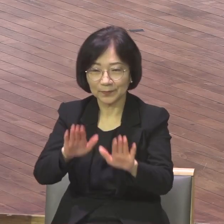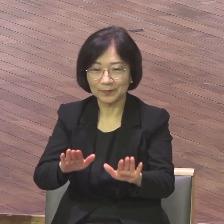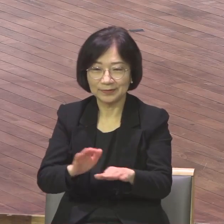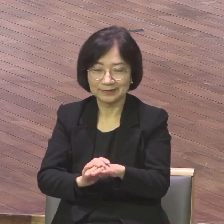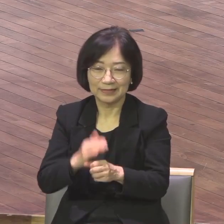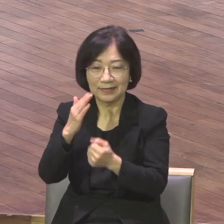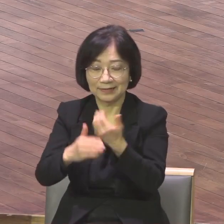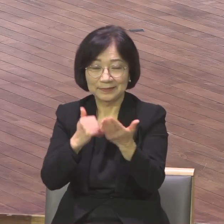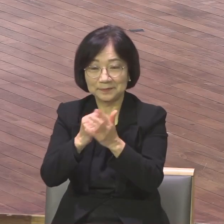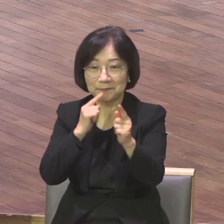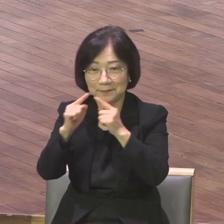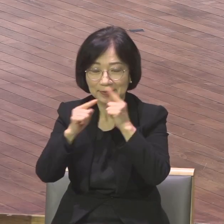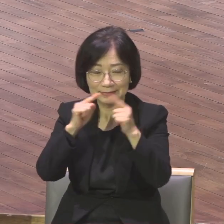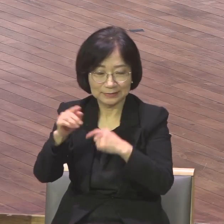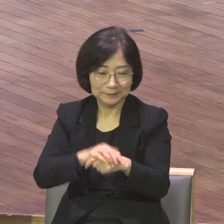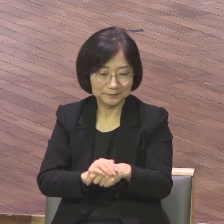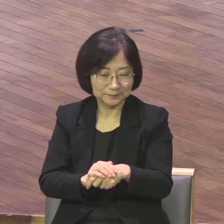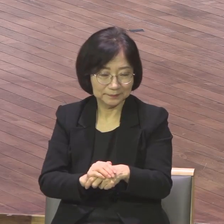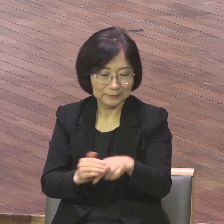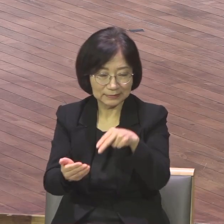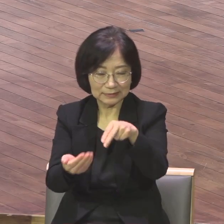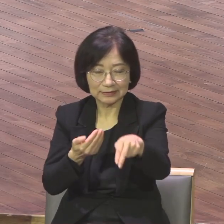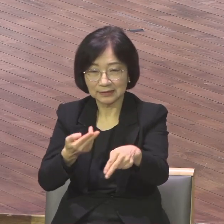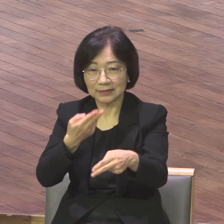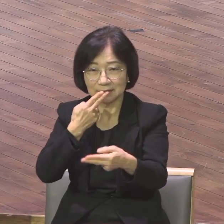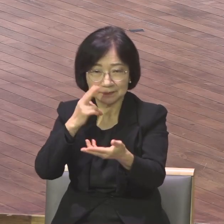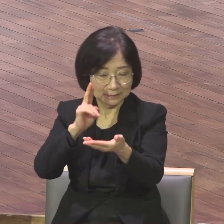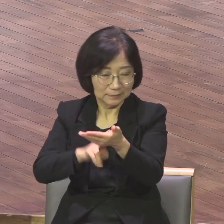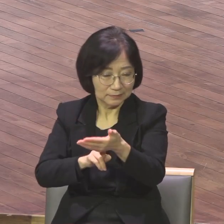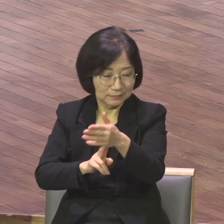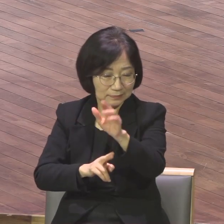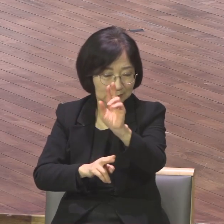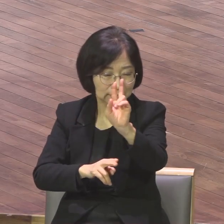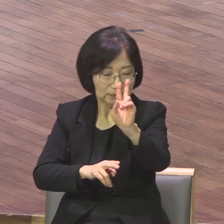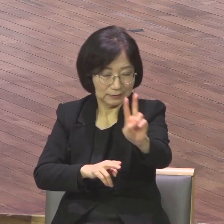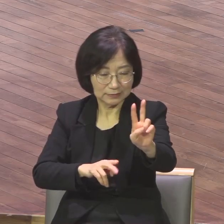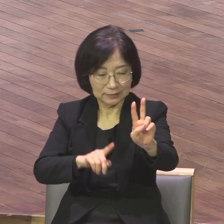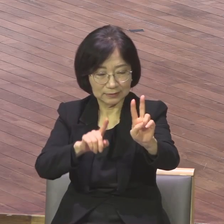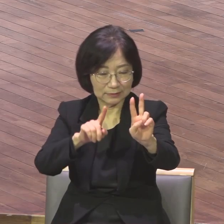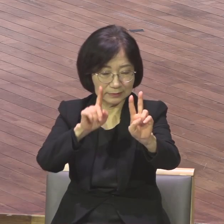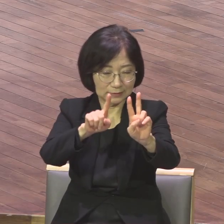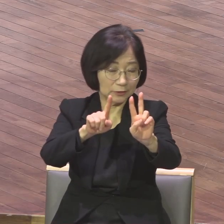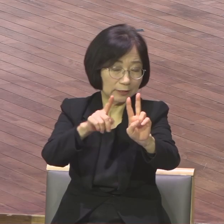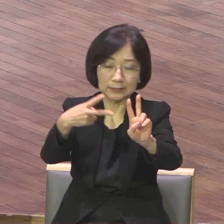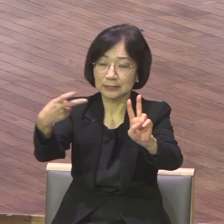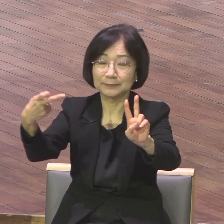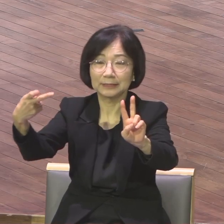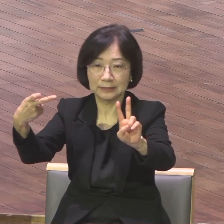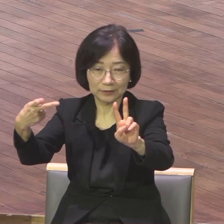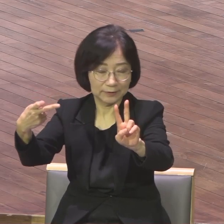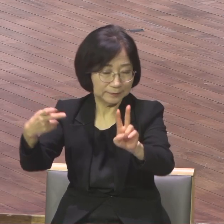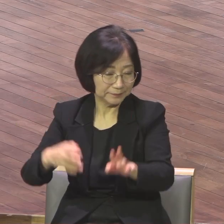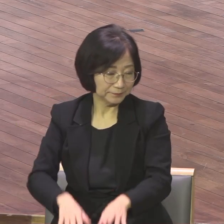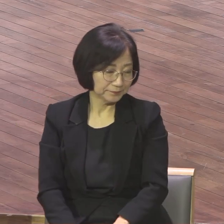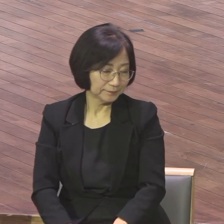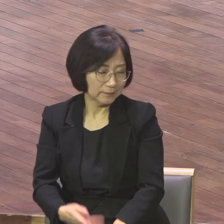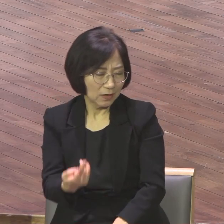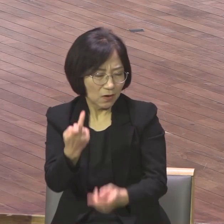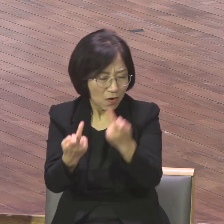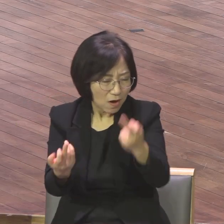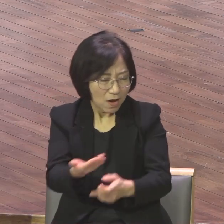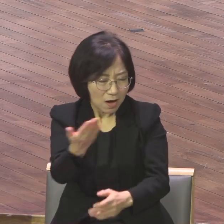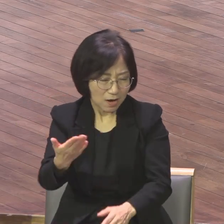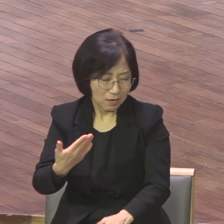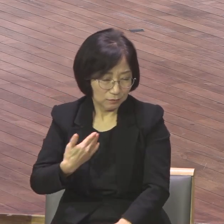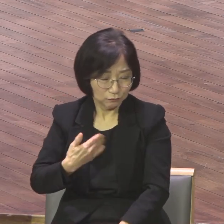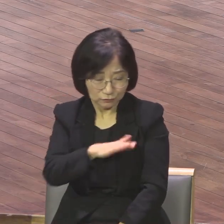오늘 은혜 받고 성취될 하나님 말씀은 데살로니가전서 2장 1절에서 12절 말씀입니다. 형제들아,